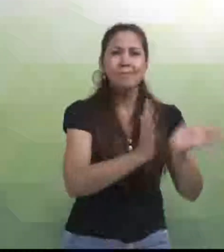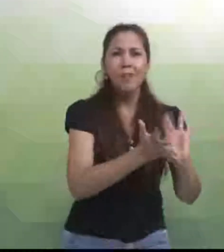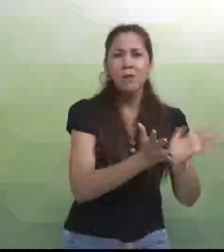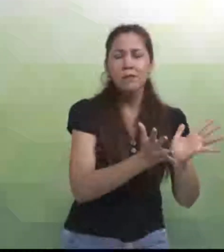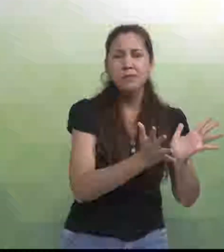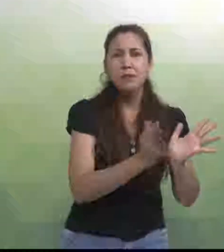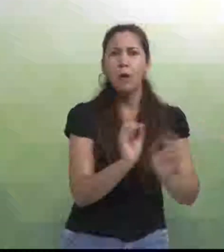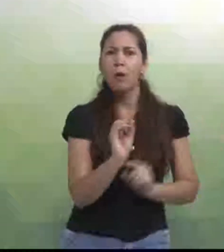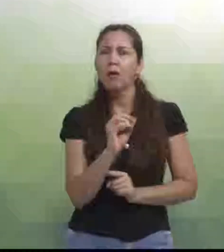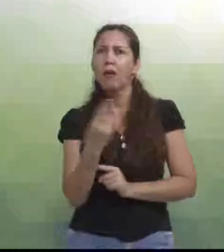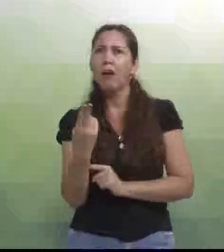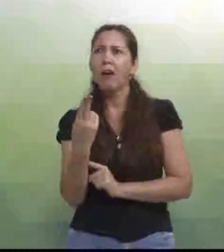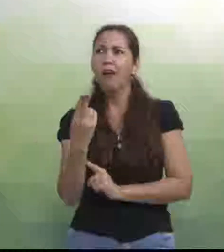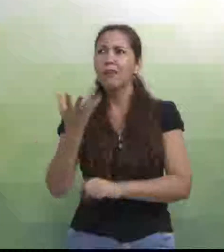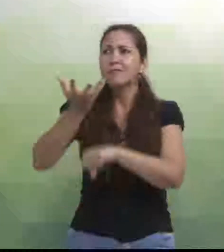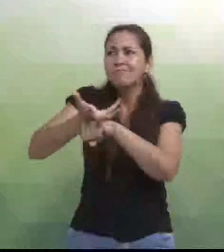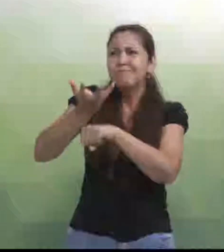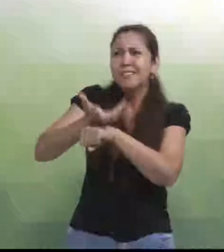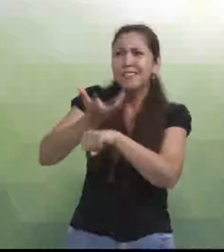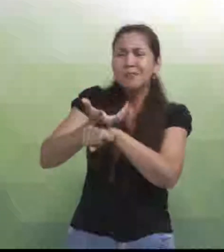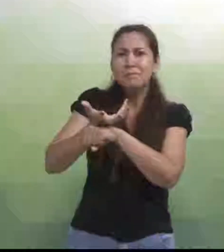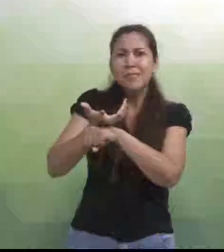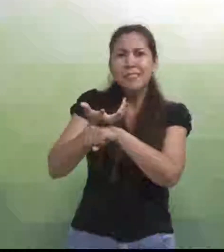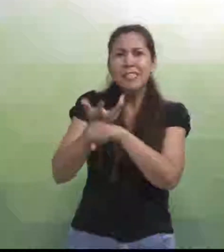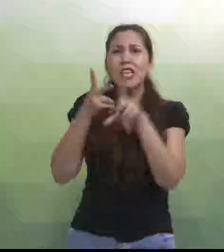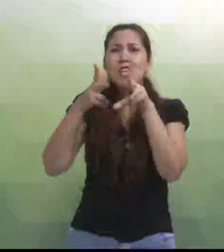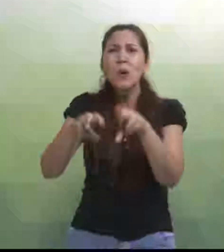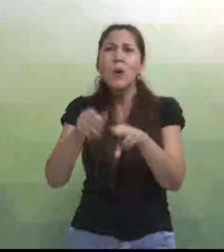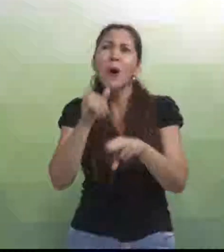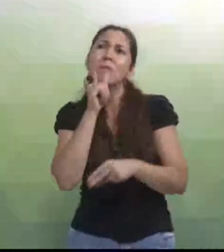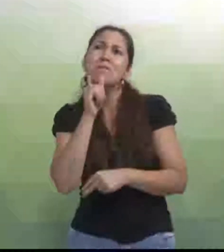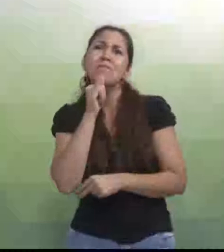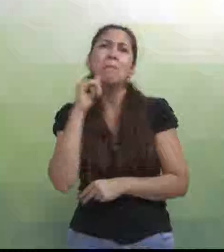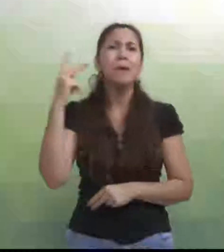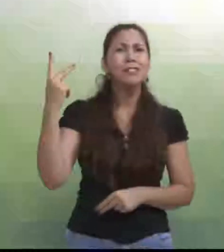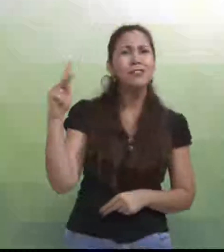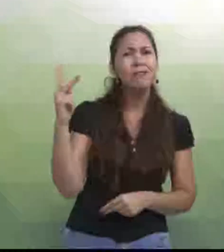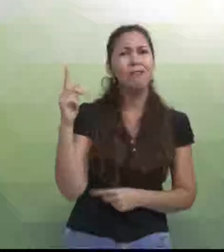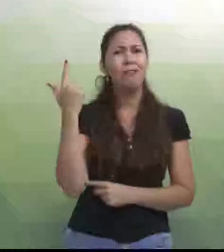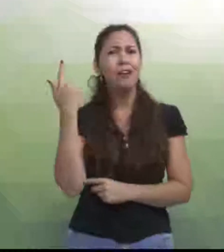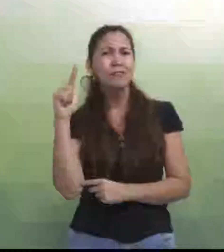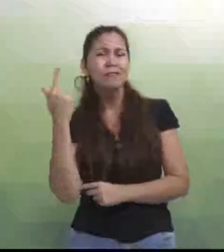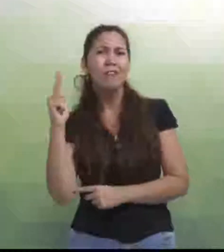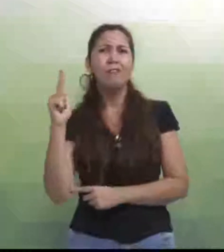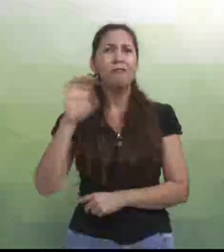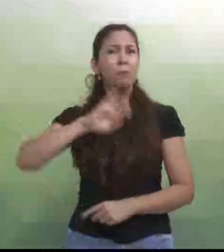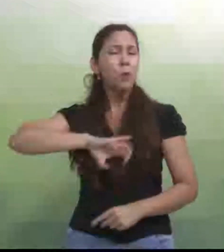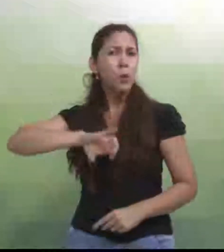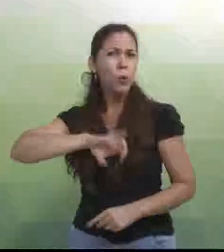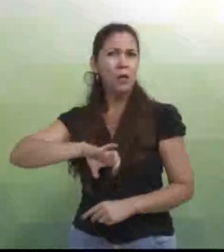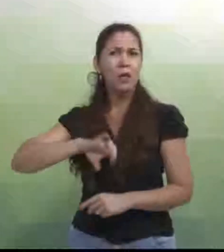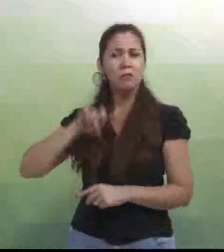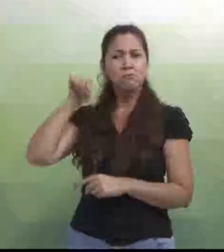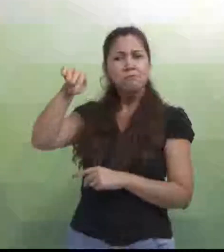igual, por exemplo, o ensino da história, geografia, do português, onde há detalhes específicos no processo de